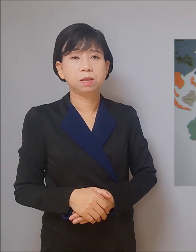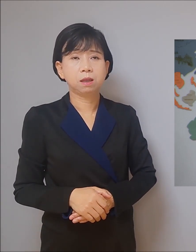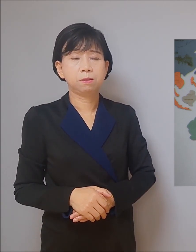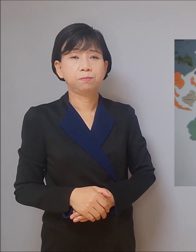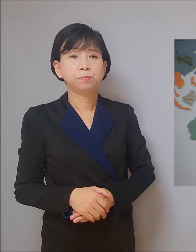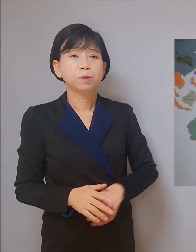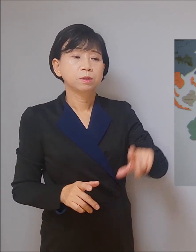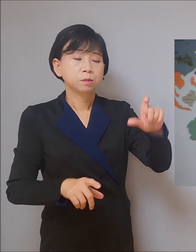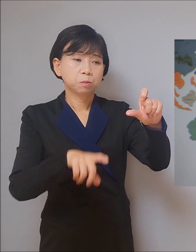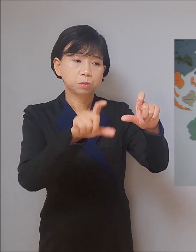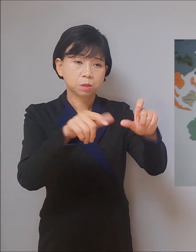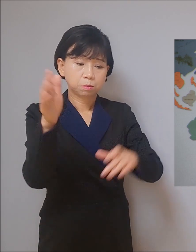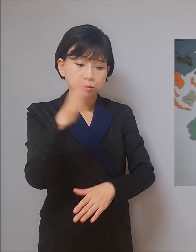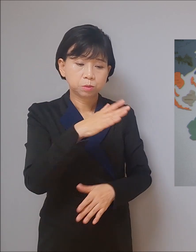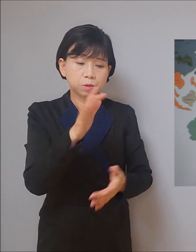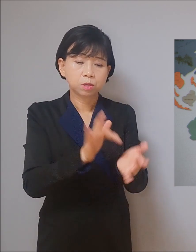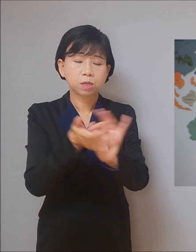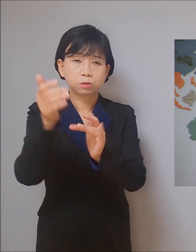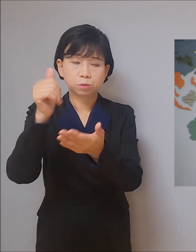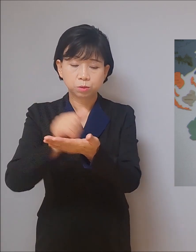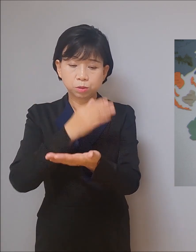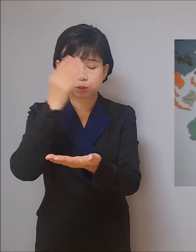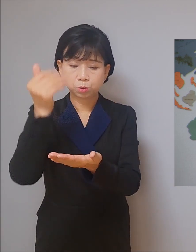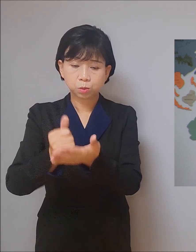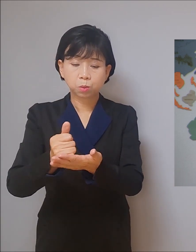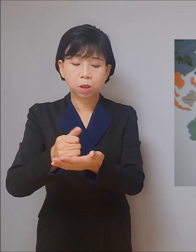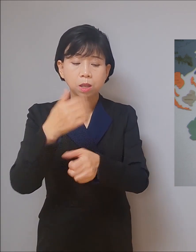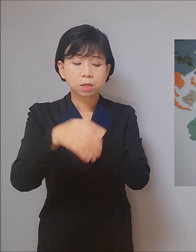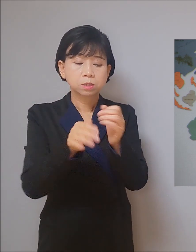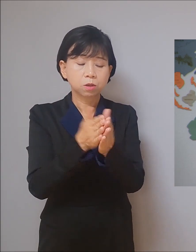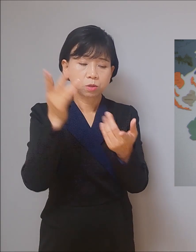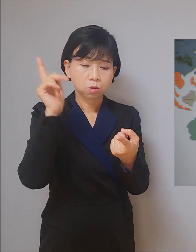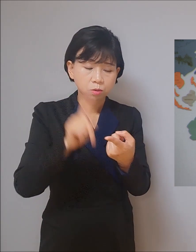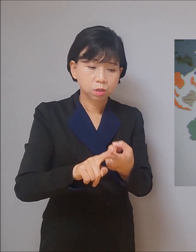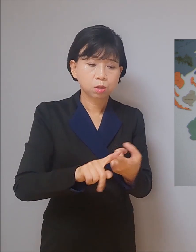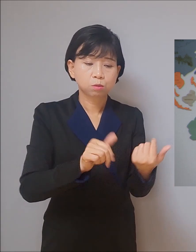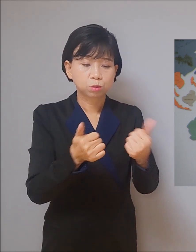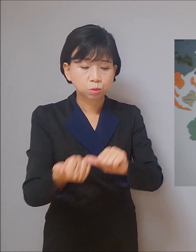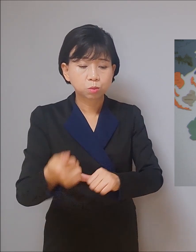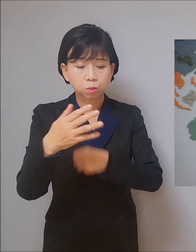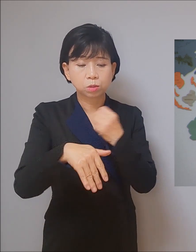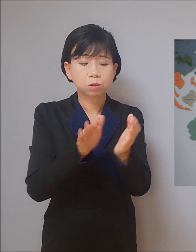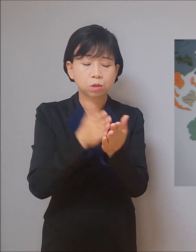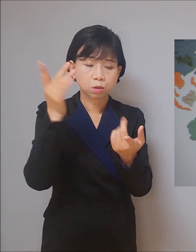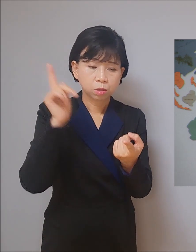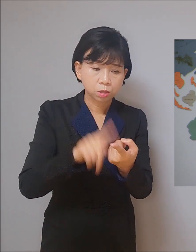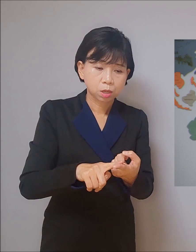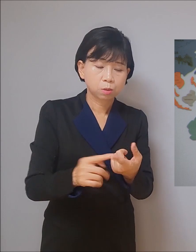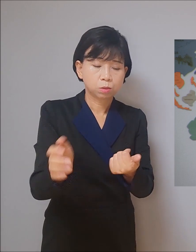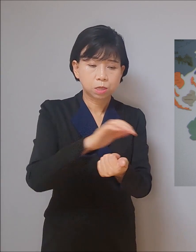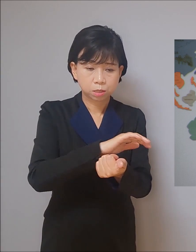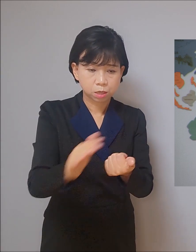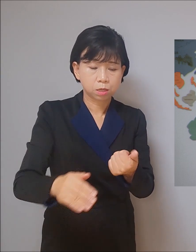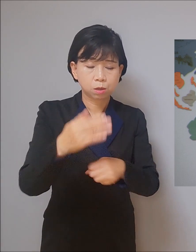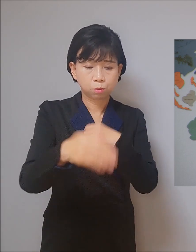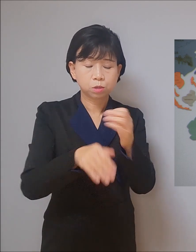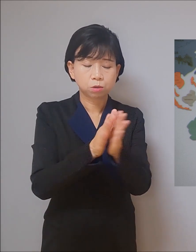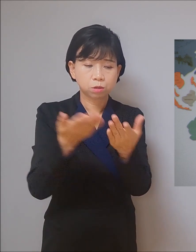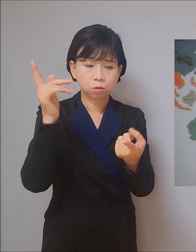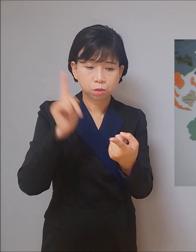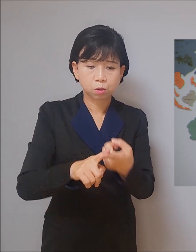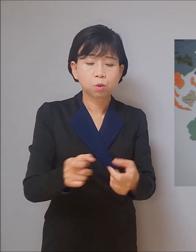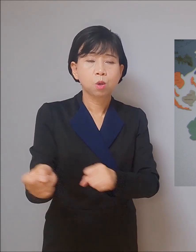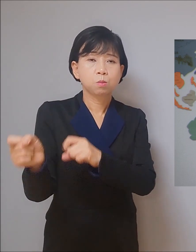예수 그리스도가 성경대로 죽으시고 성경대로 장사 지내시며 성경대로 다시 살아났다는 그런 말씀과